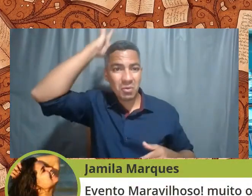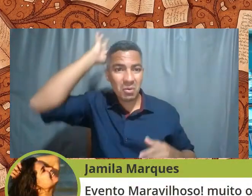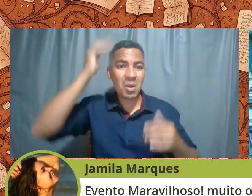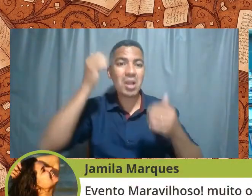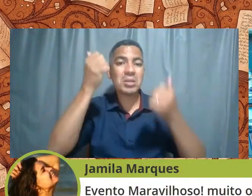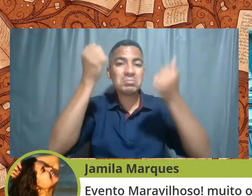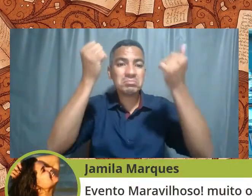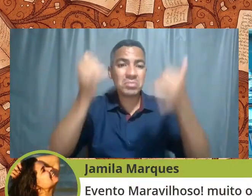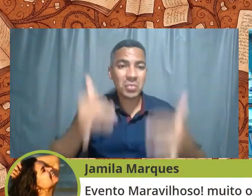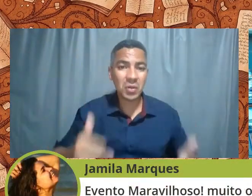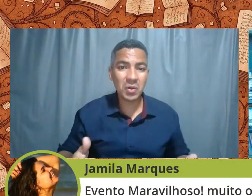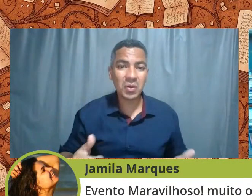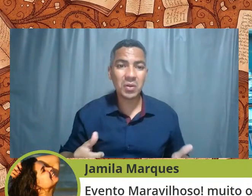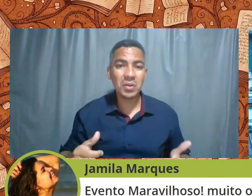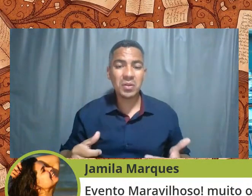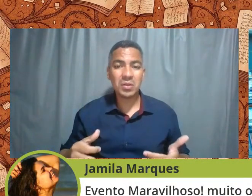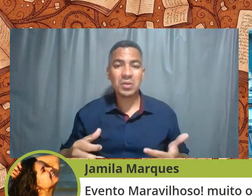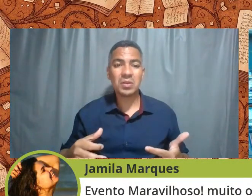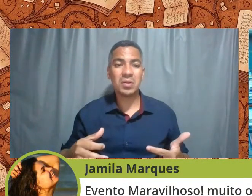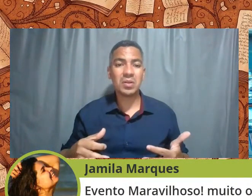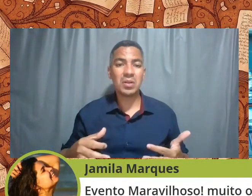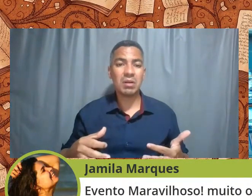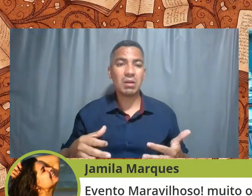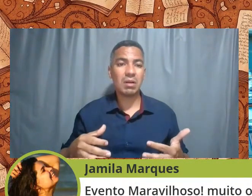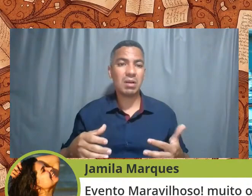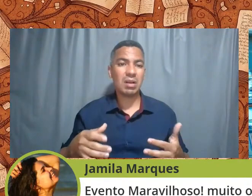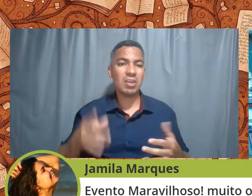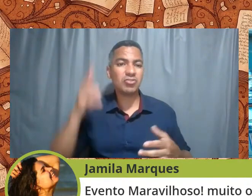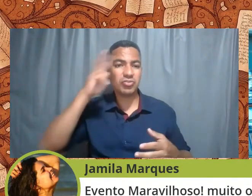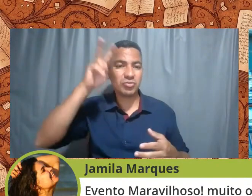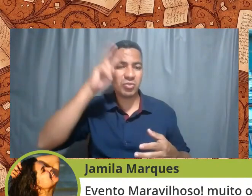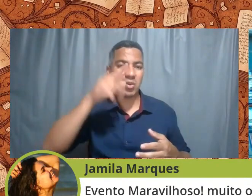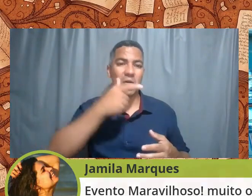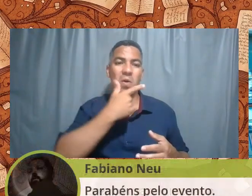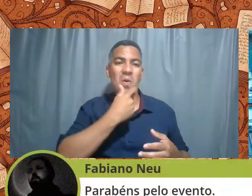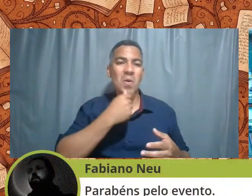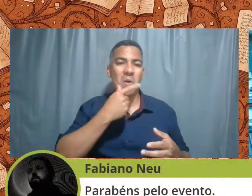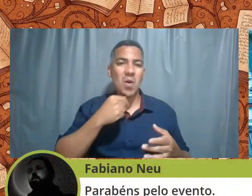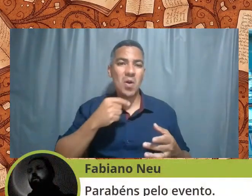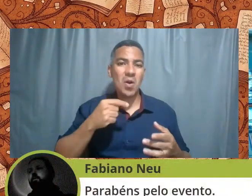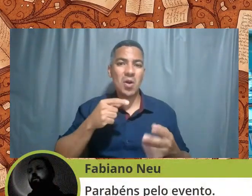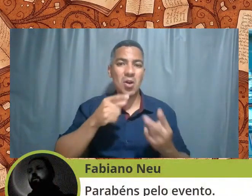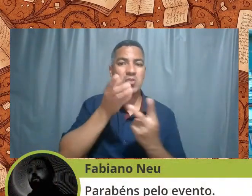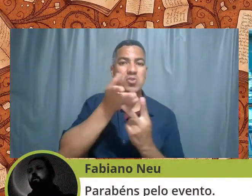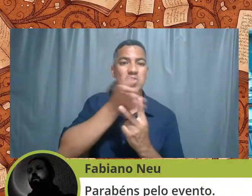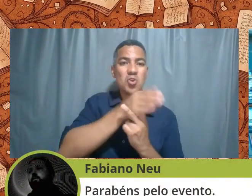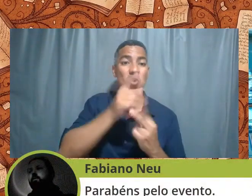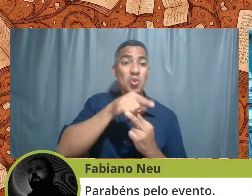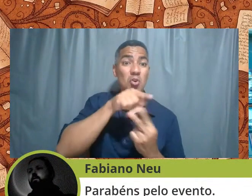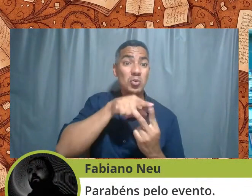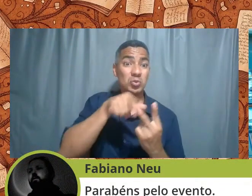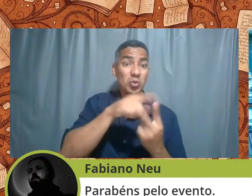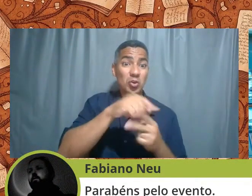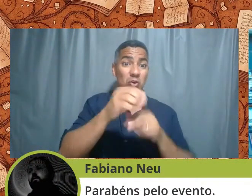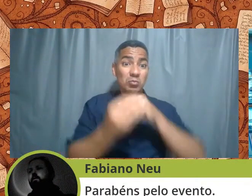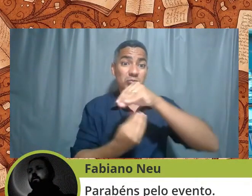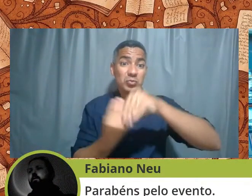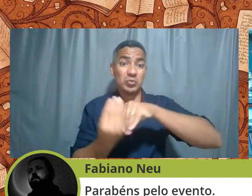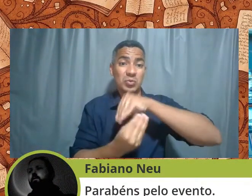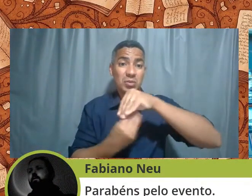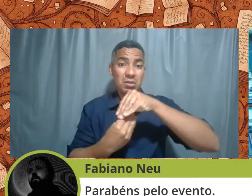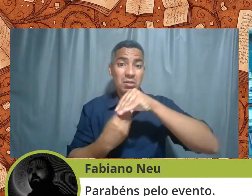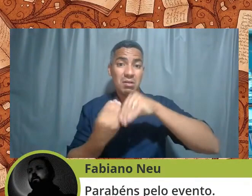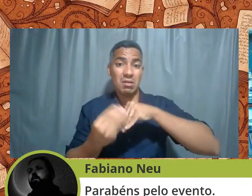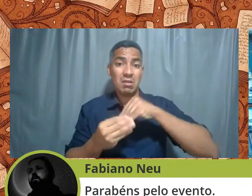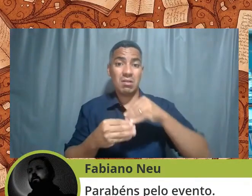dos hermafroditas na tradição europeia, né, desde o Renascimento, né, o